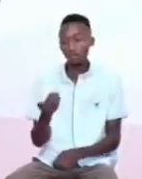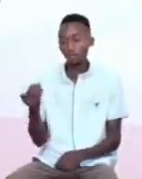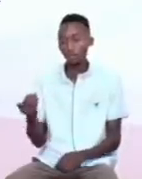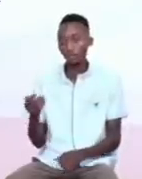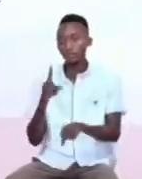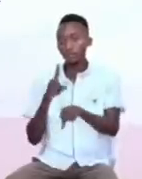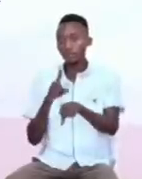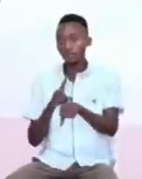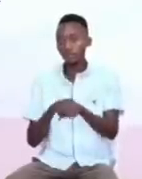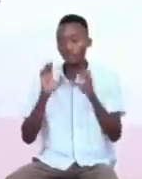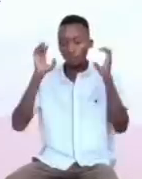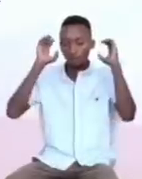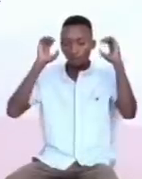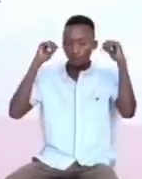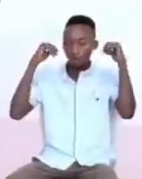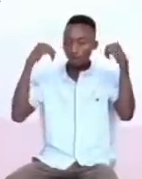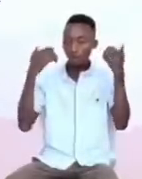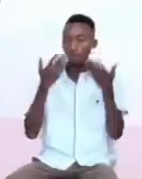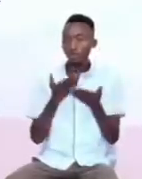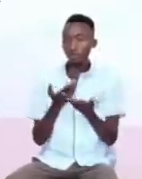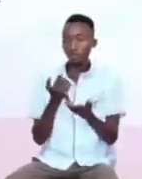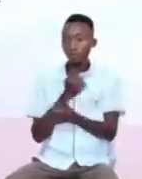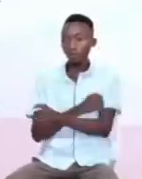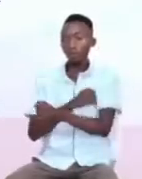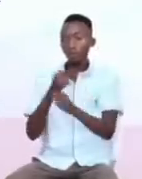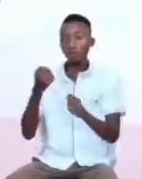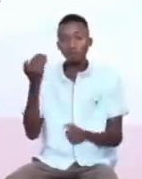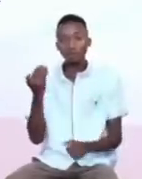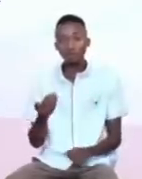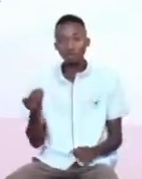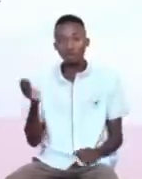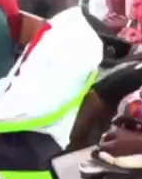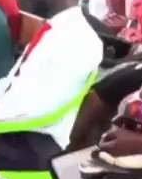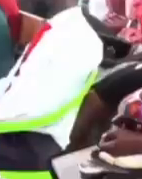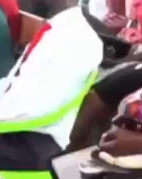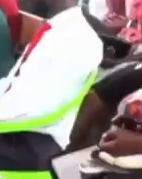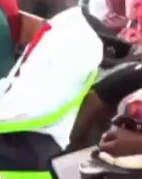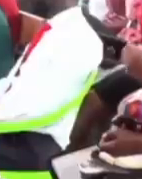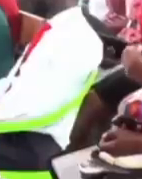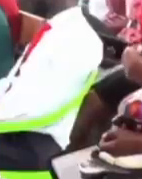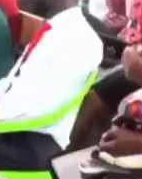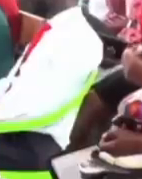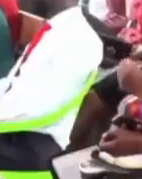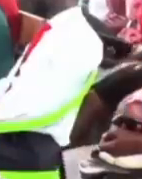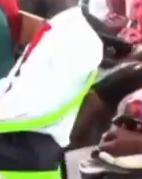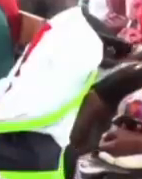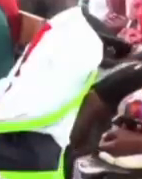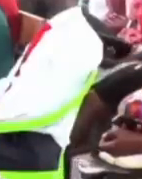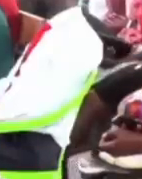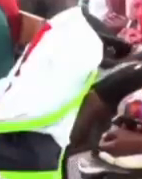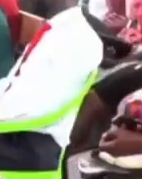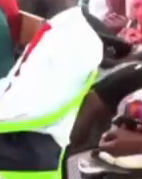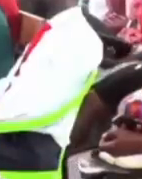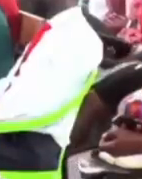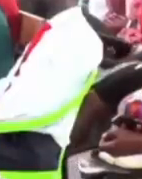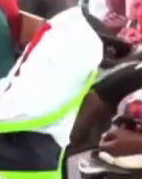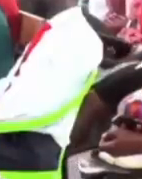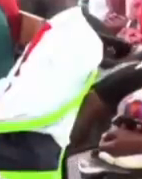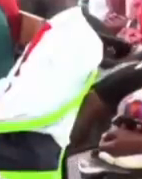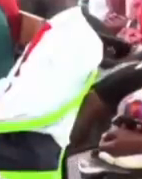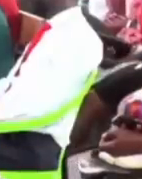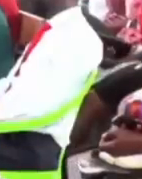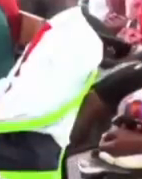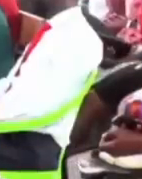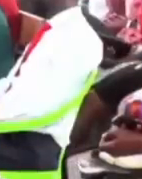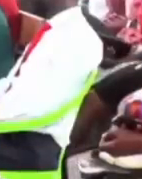saa ya kuwa kondoo. Kuwa kondoo kwa ajili ya kumuokoa mtoto wako. Anapokuja pale ana matatizo, mkumbatie. Lakini